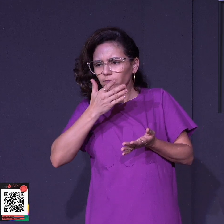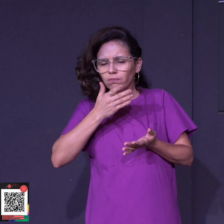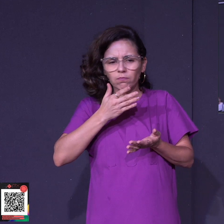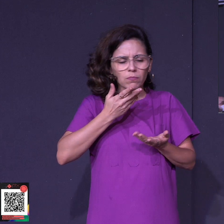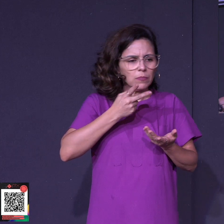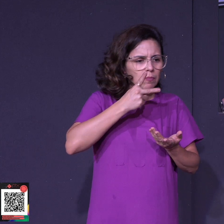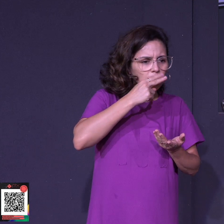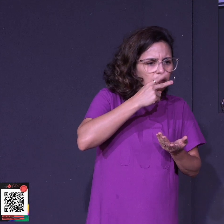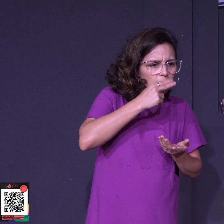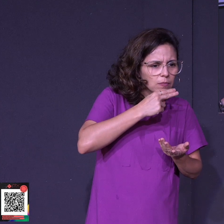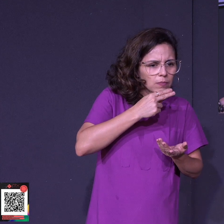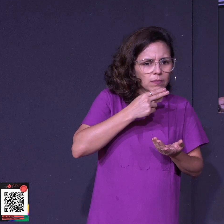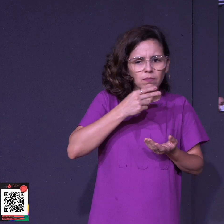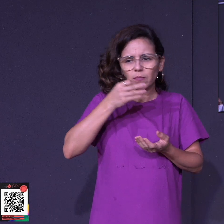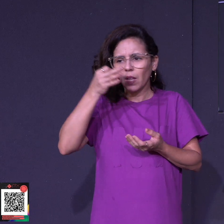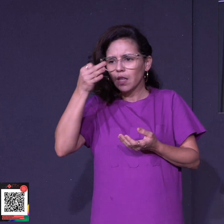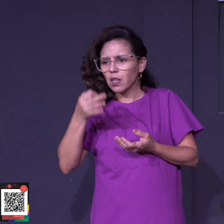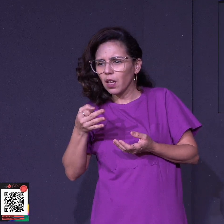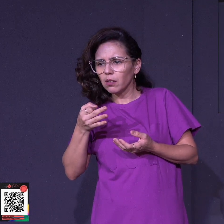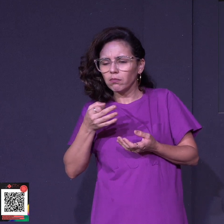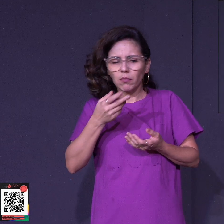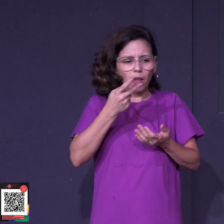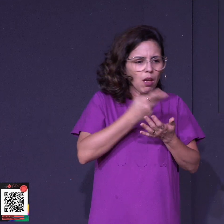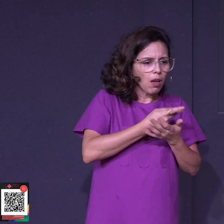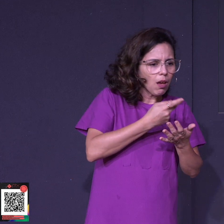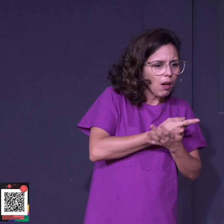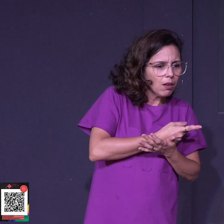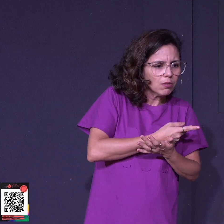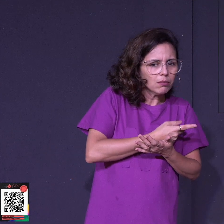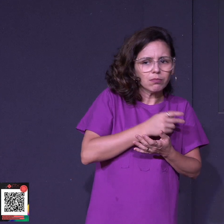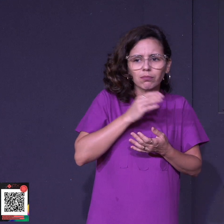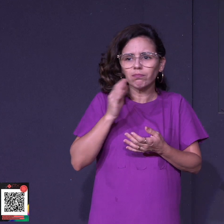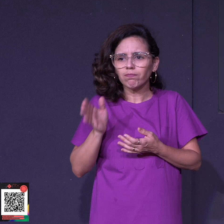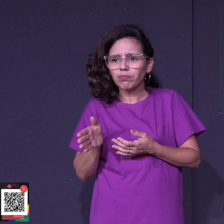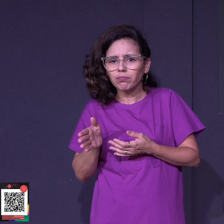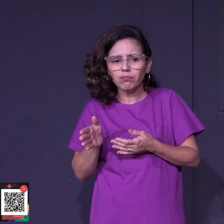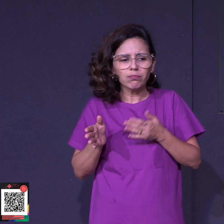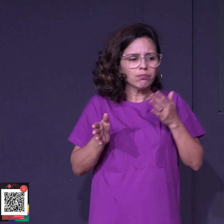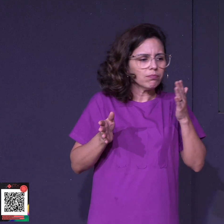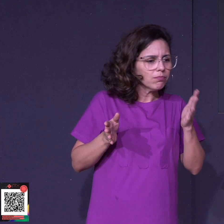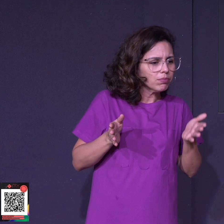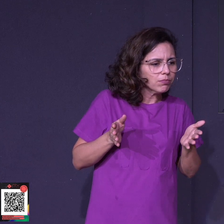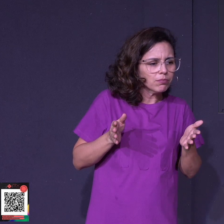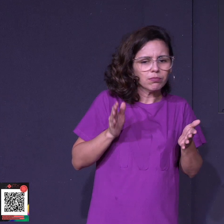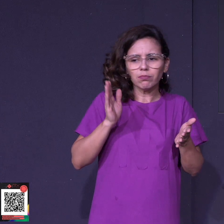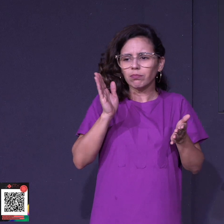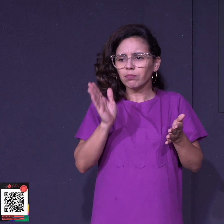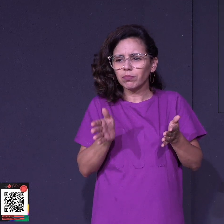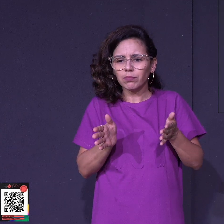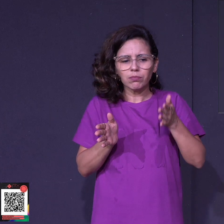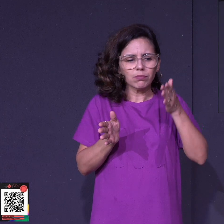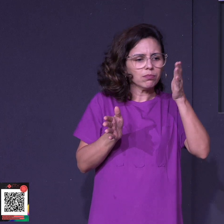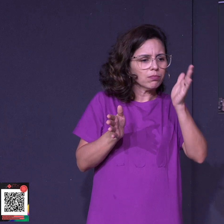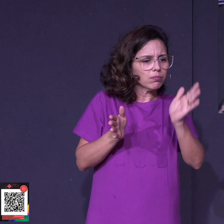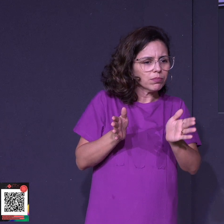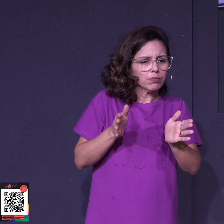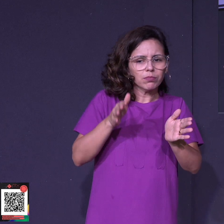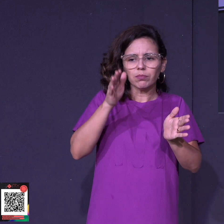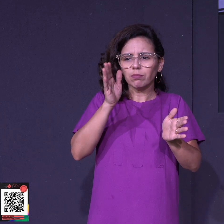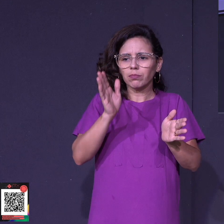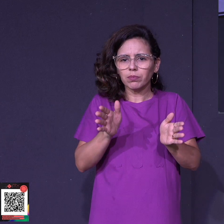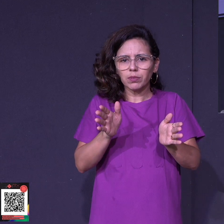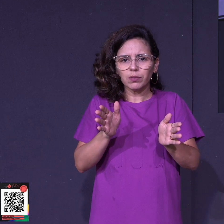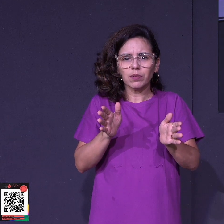errado. Porque muitas bifurcações se apresentam em nossa vida, e depois que não ouve, que